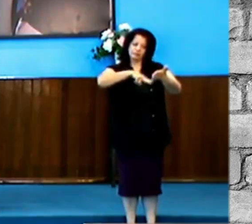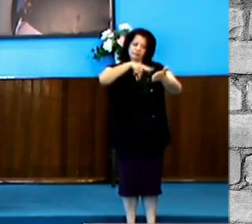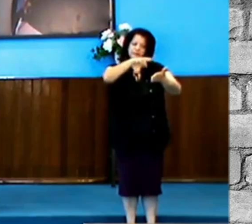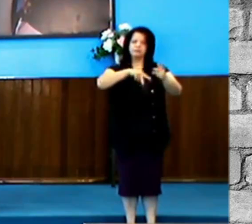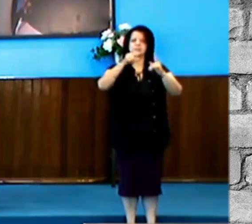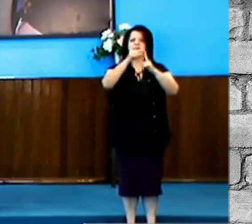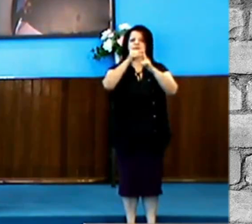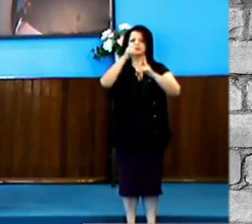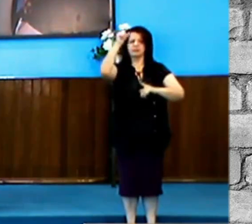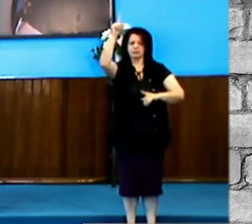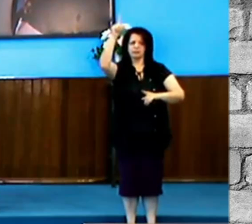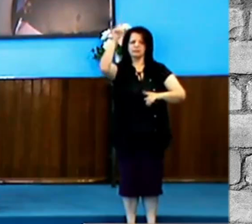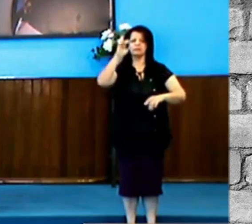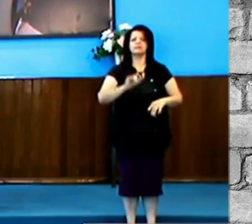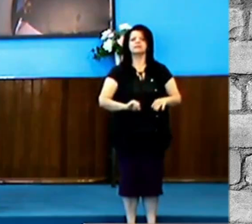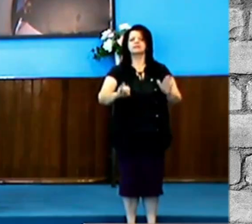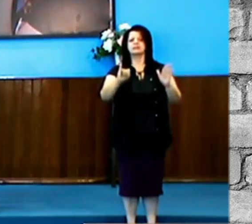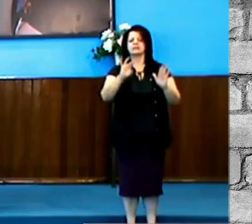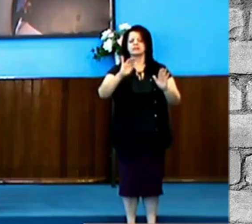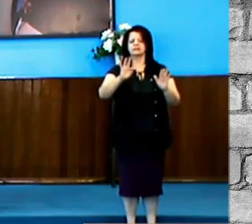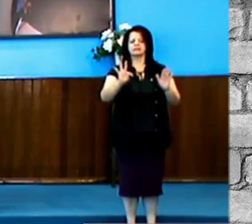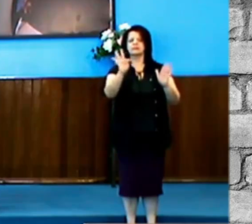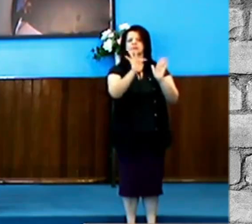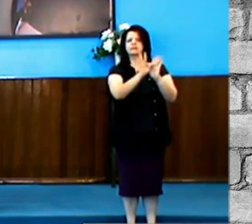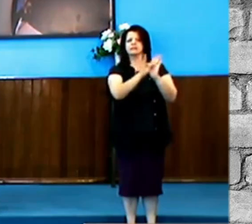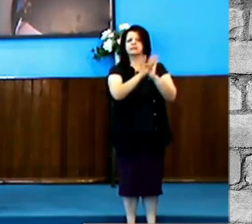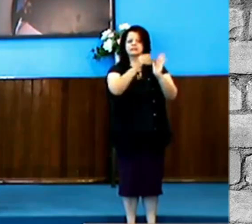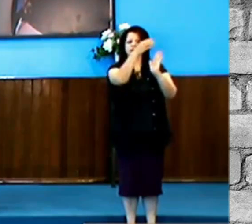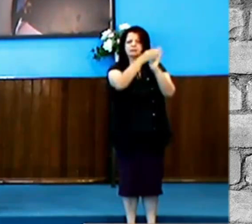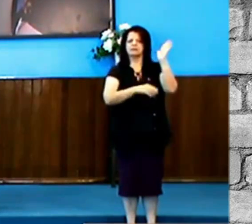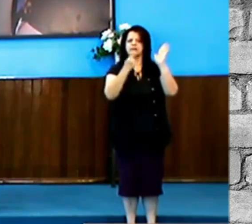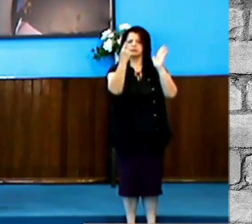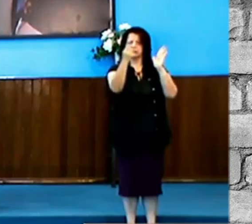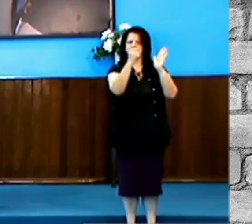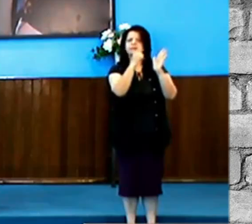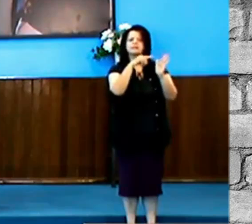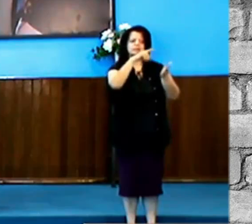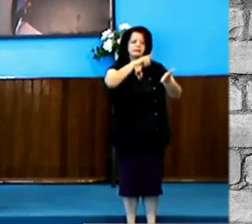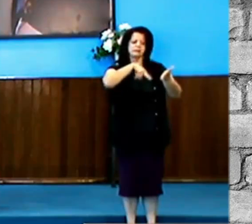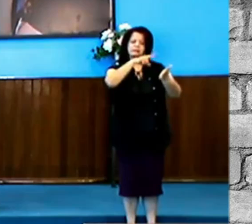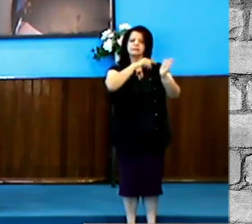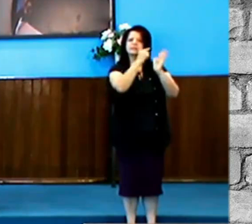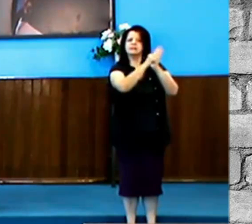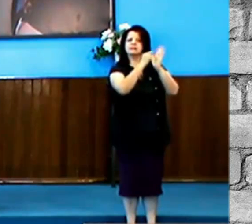esse texto está em Tiago, capítulo 1. Quero ler dos versículos de 1 a 8.